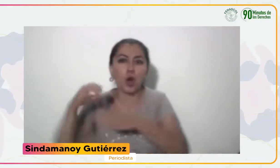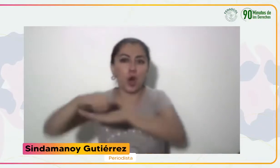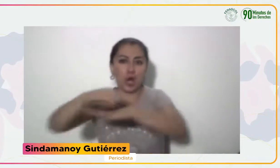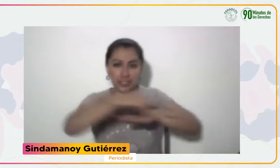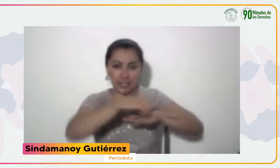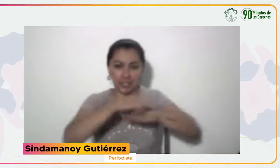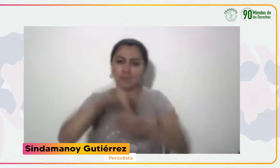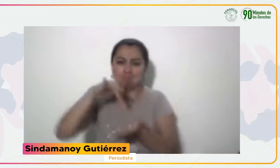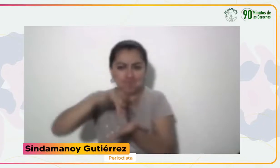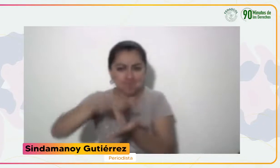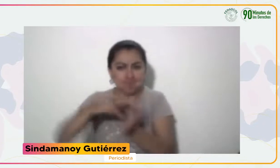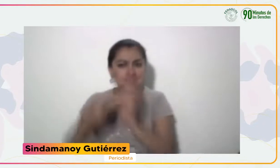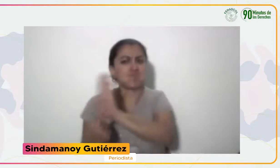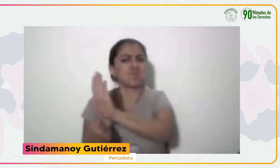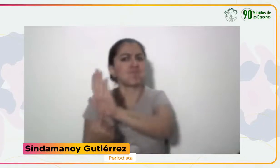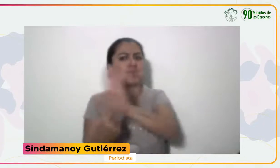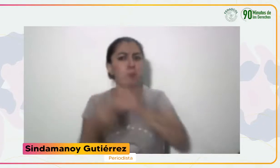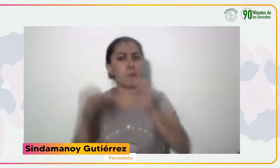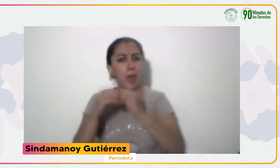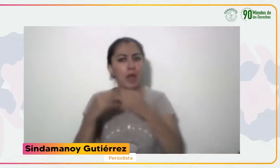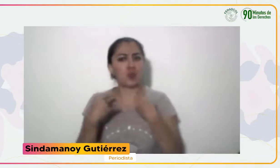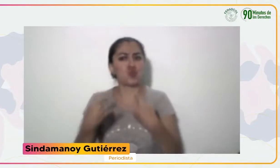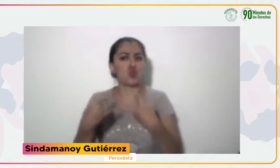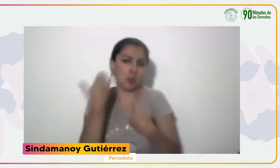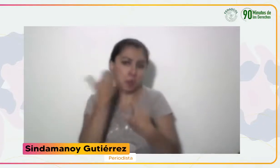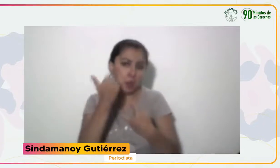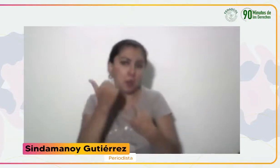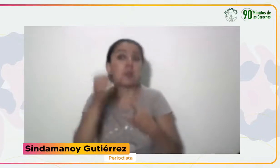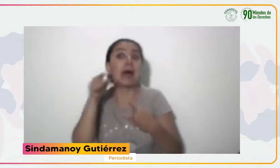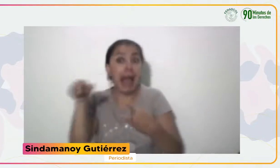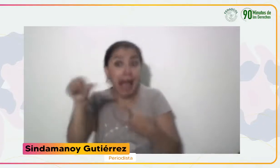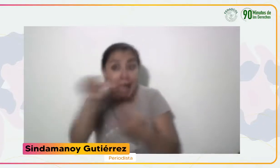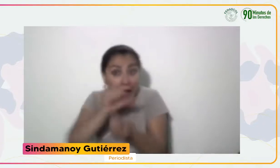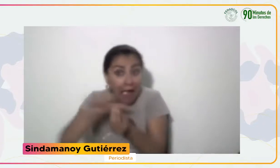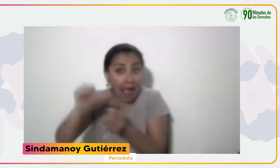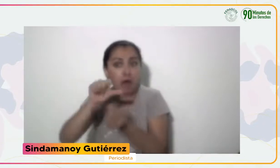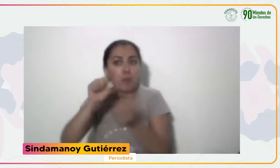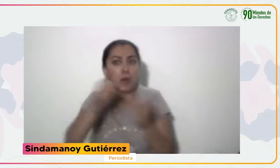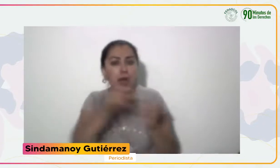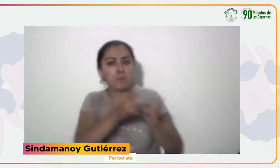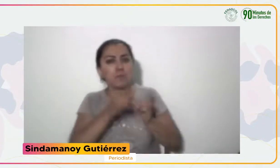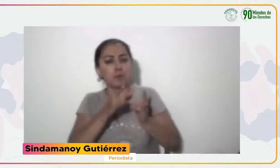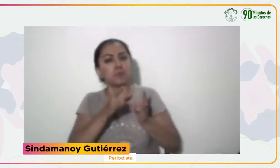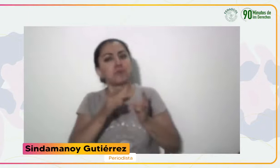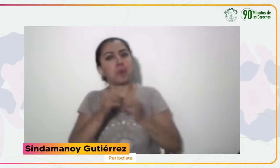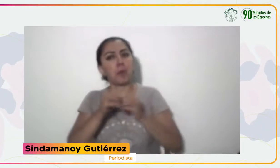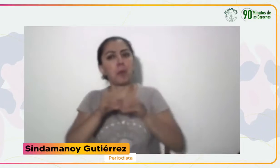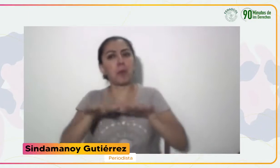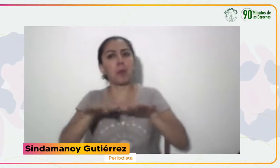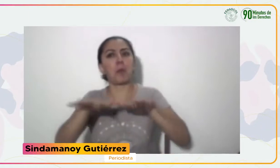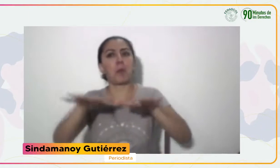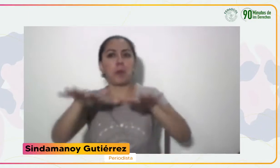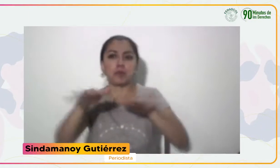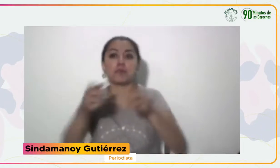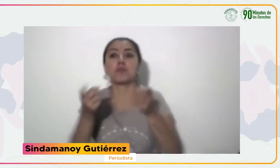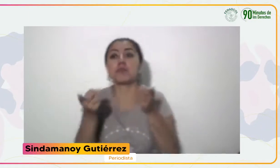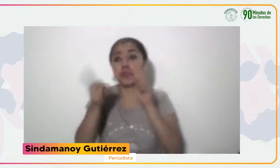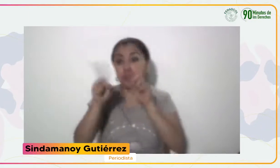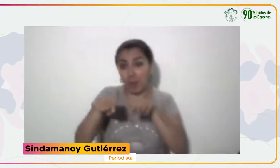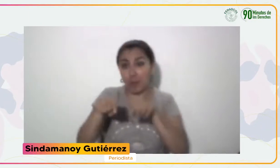política. También mi opinión en cuanto a las organizaciones, como mujer. También para que sirva de motivación a